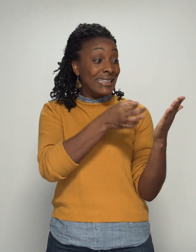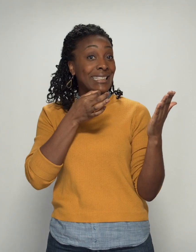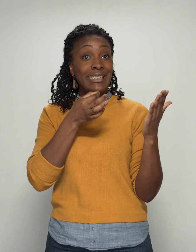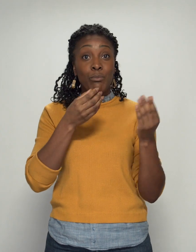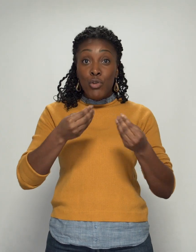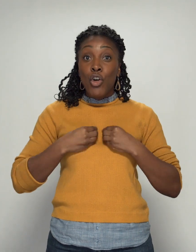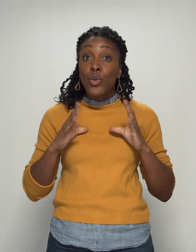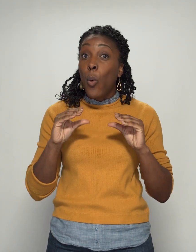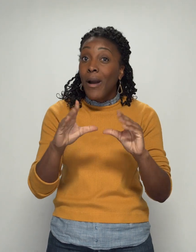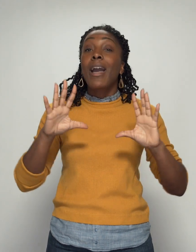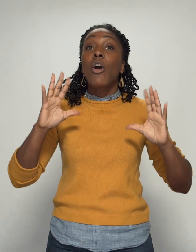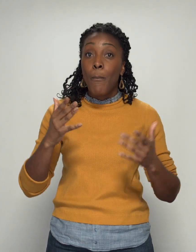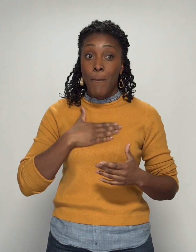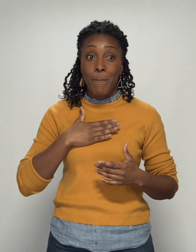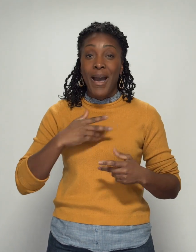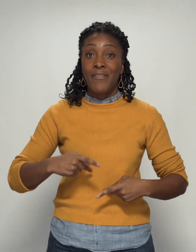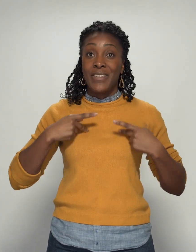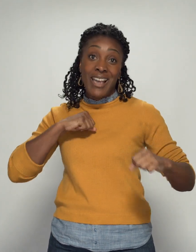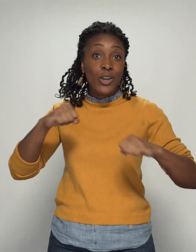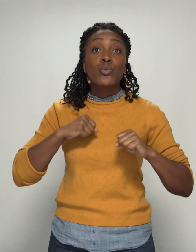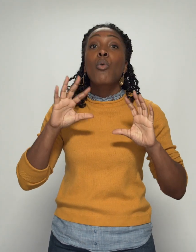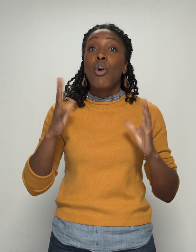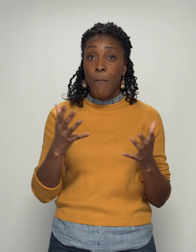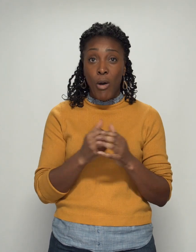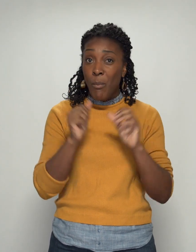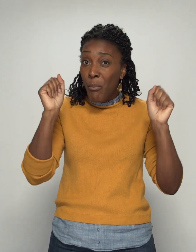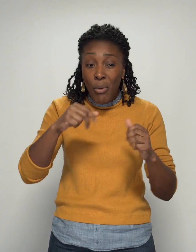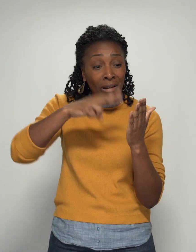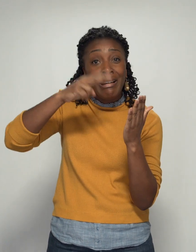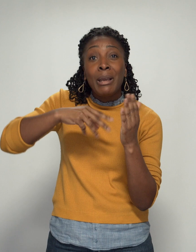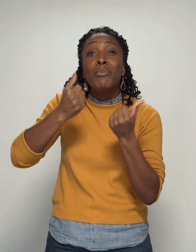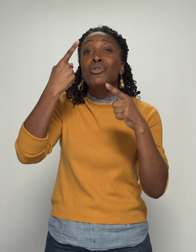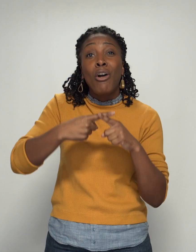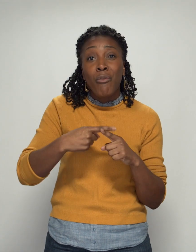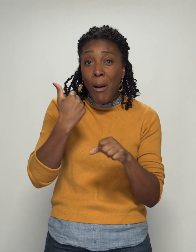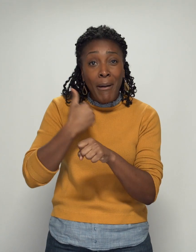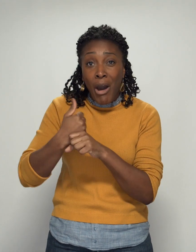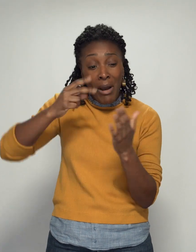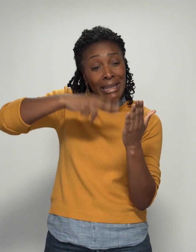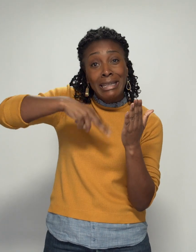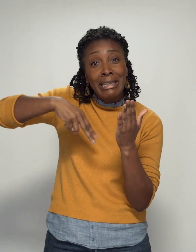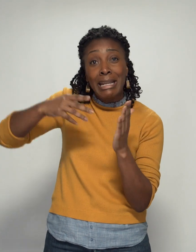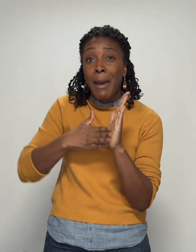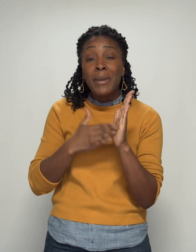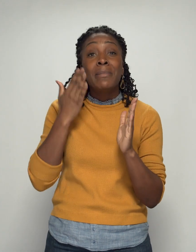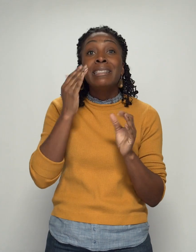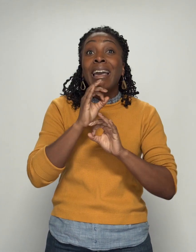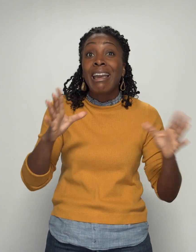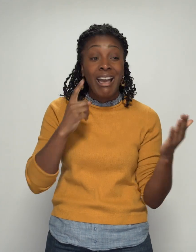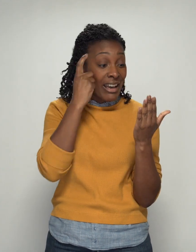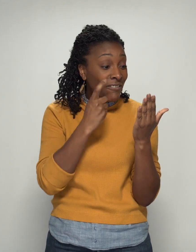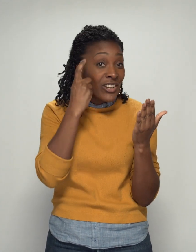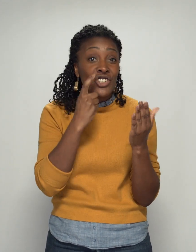pour le mettre en pratique. En réalité, vous pourriez lire la Bible autant de fois que vous voulez dans l'année. Si vous ne prenez pas le